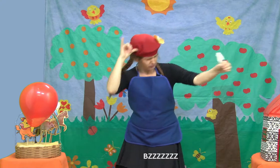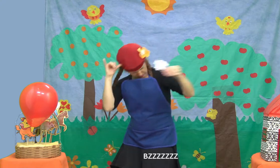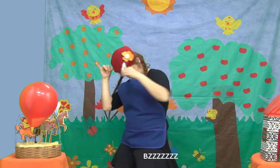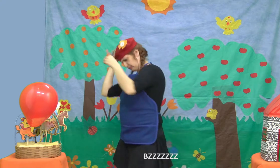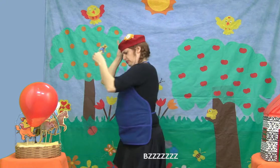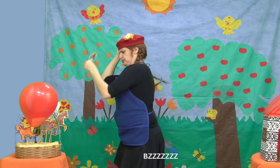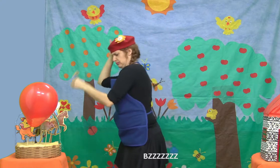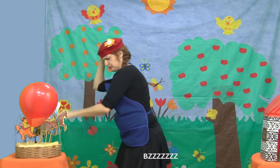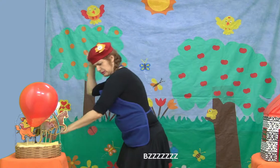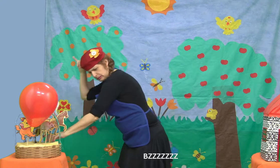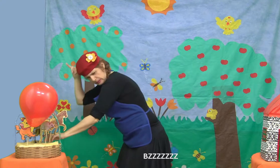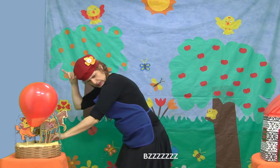o